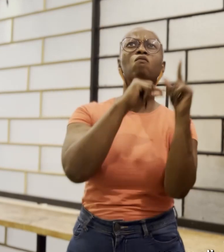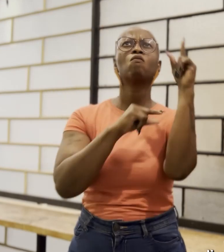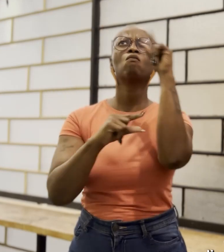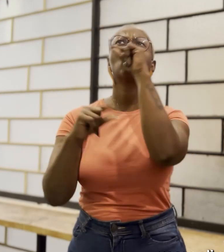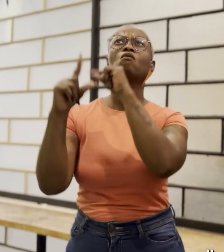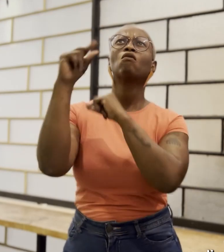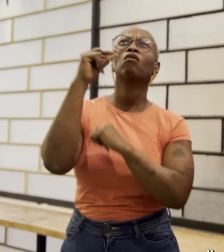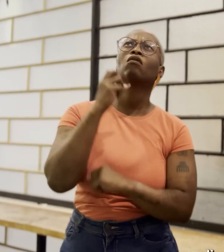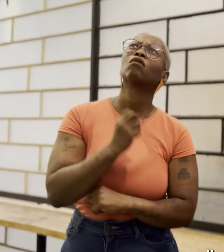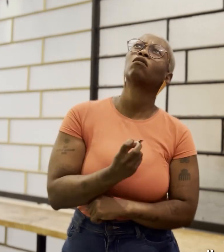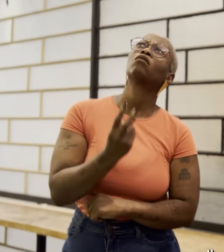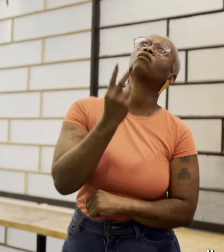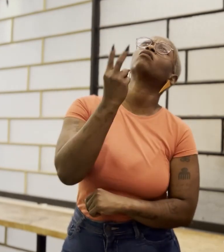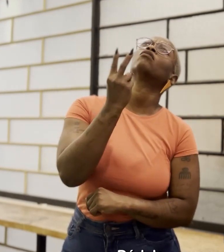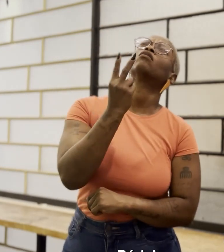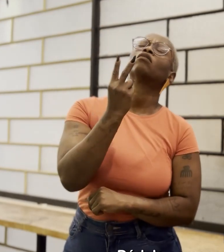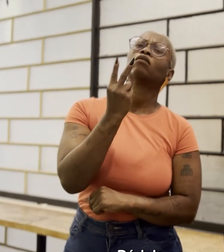ilha, né?